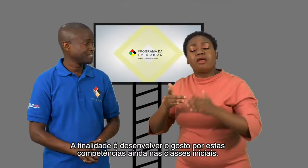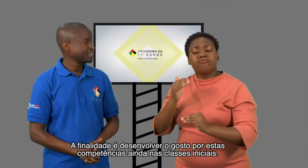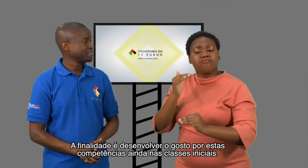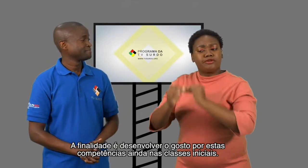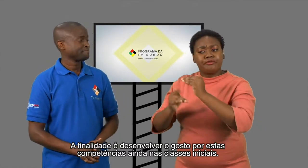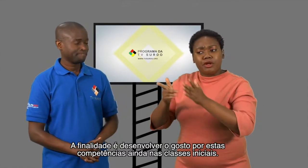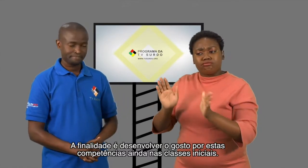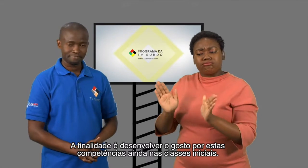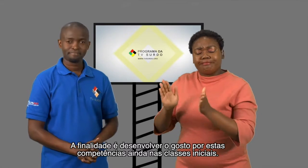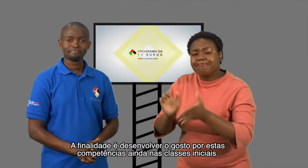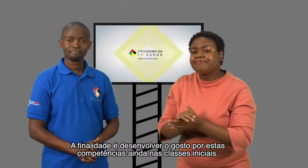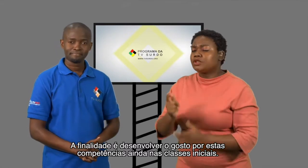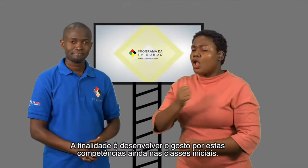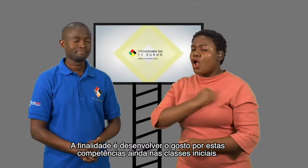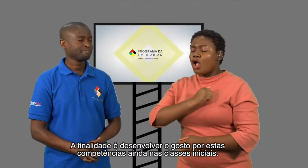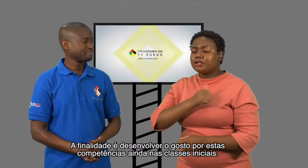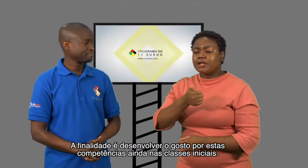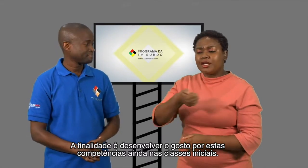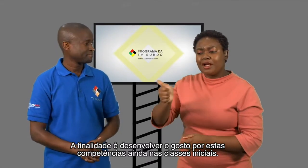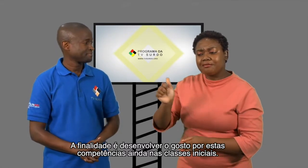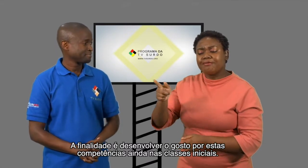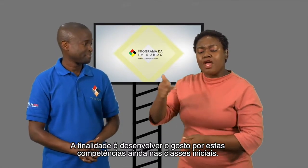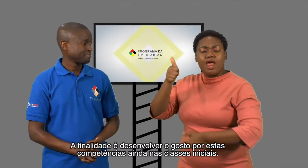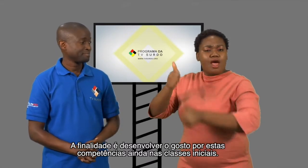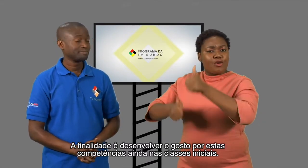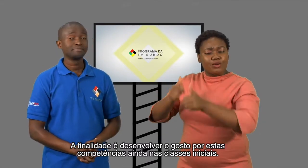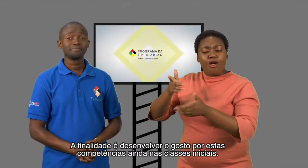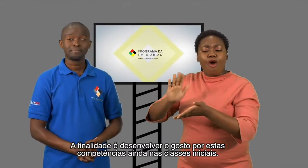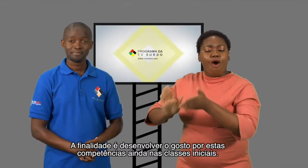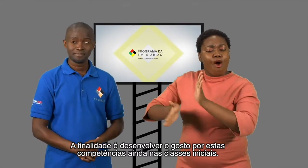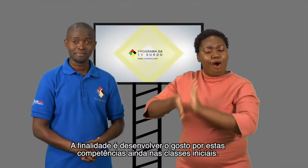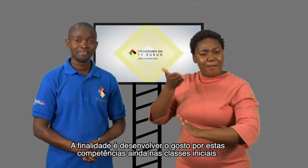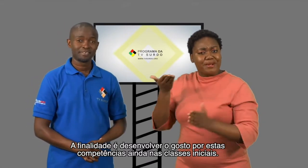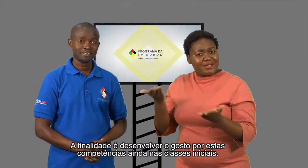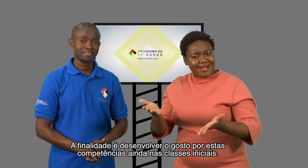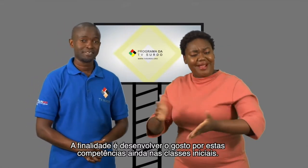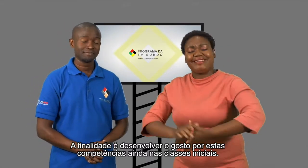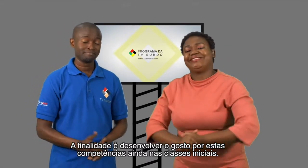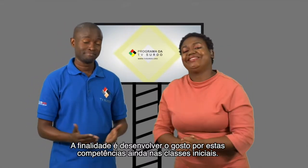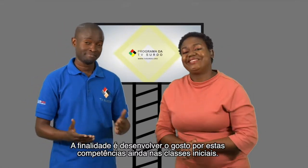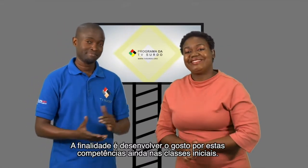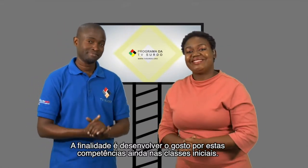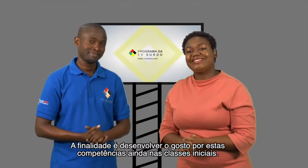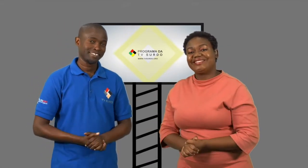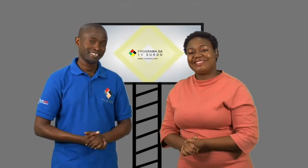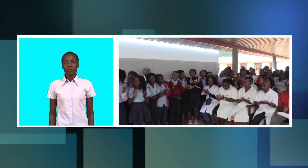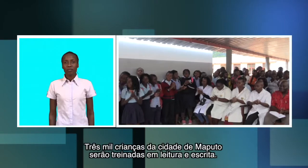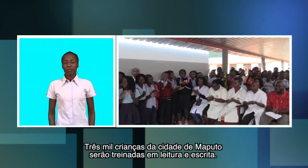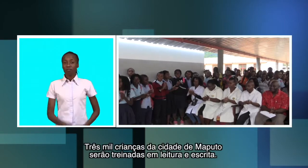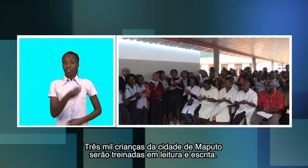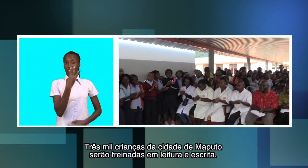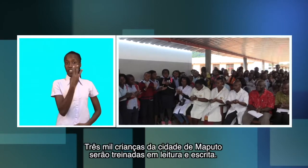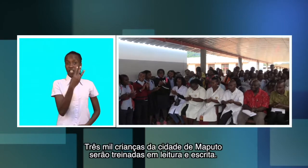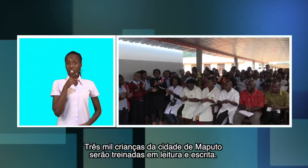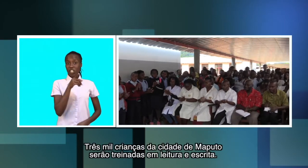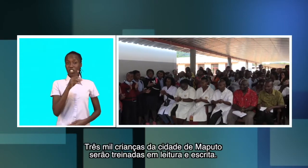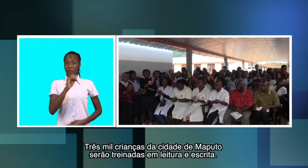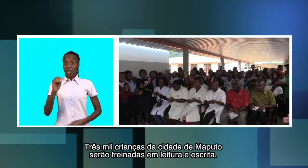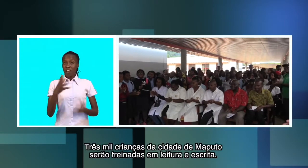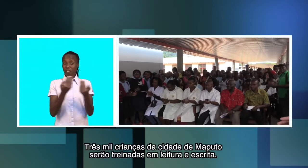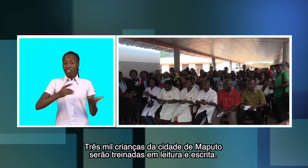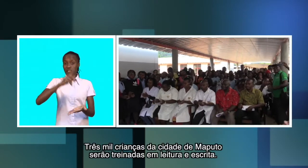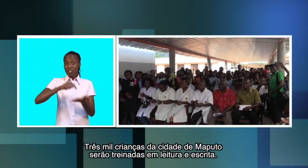A finalidade é desenvolver o gosto por estas competências ainda nas classes iniciais. 3 mil crianças